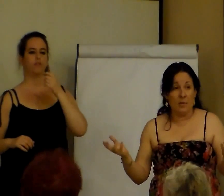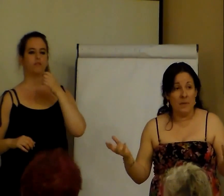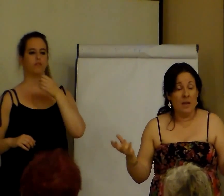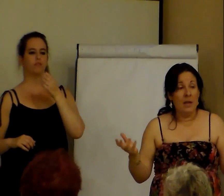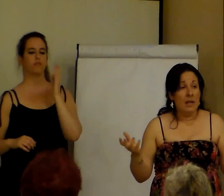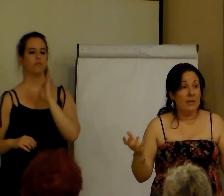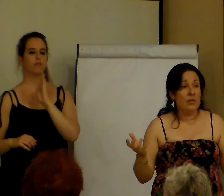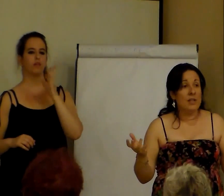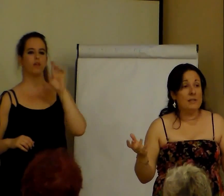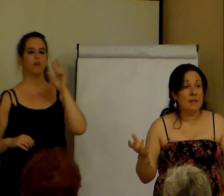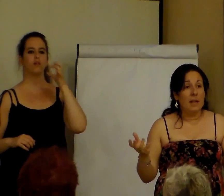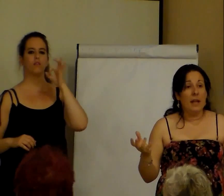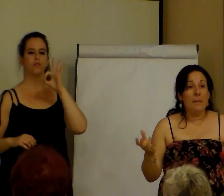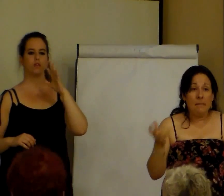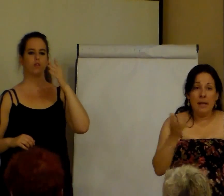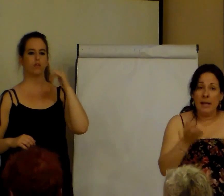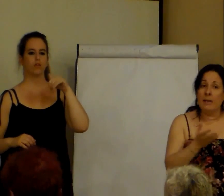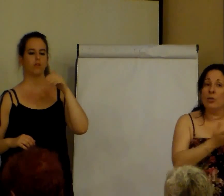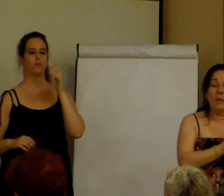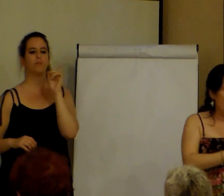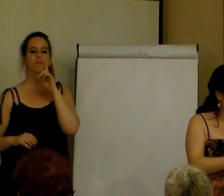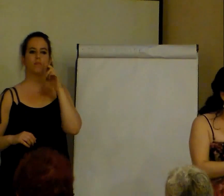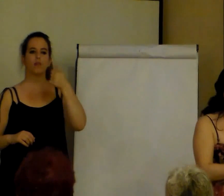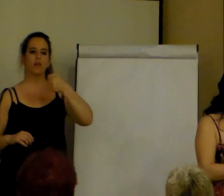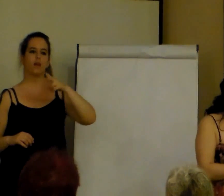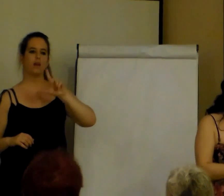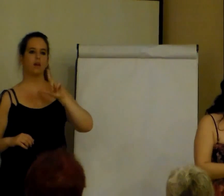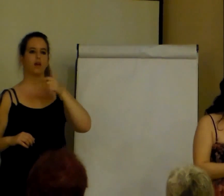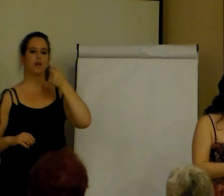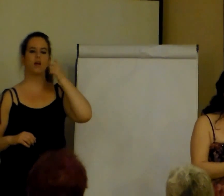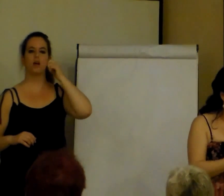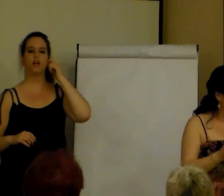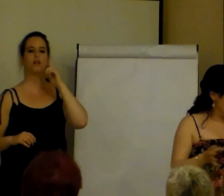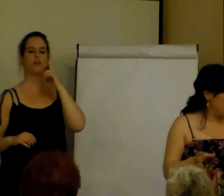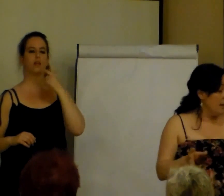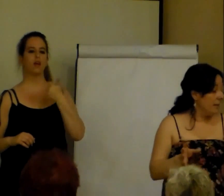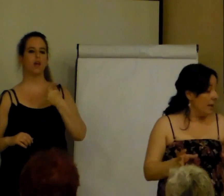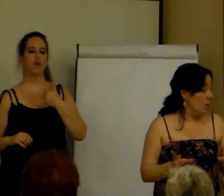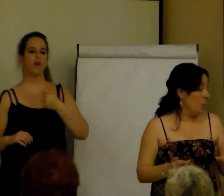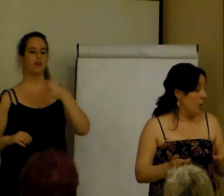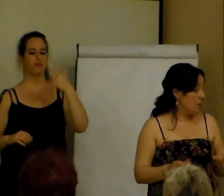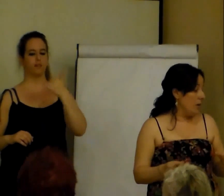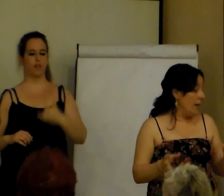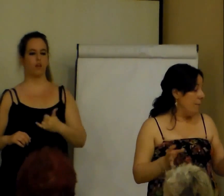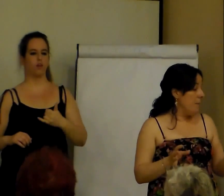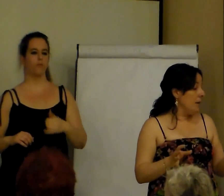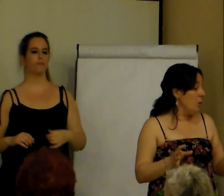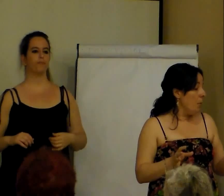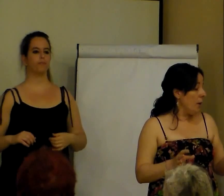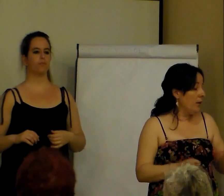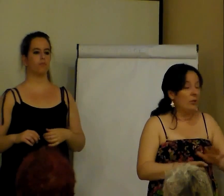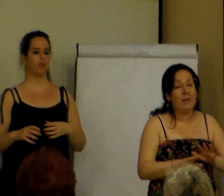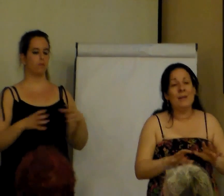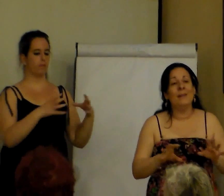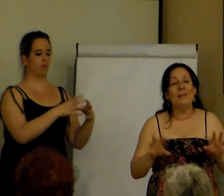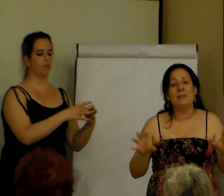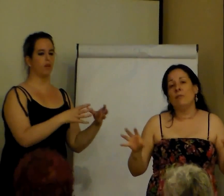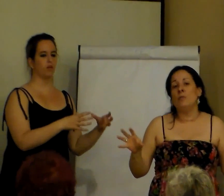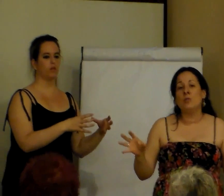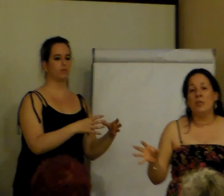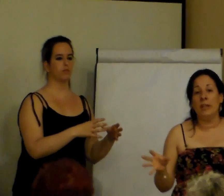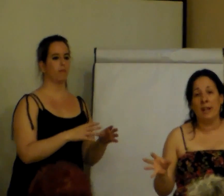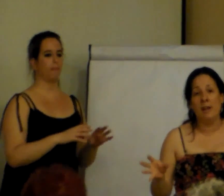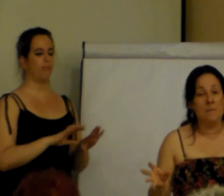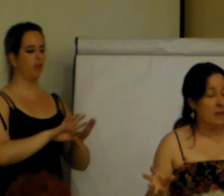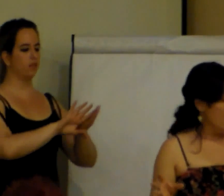sin medicación? Entonces, esto explica un poquito eso, porque lo divide en 3 grupos. El primer grupo, que es